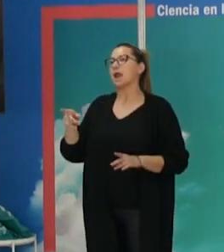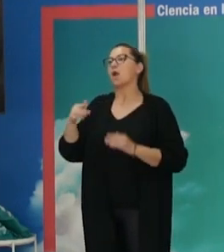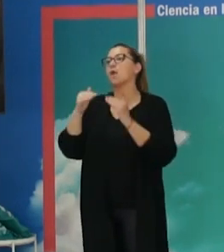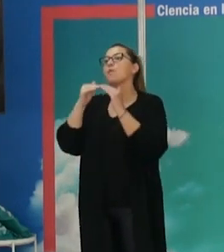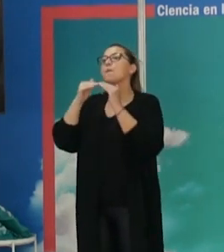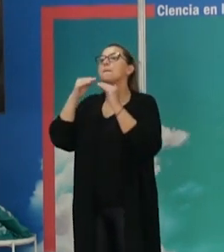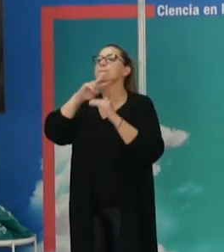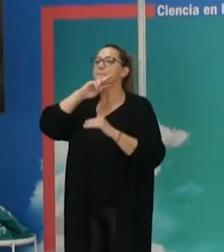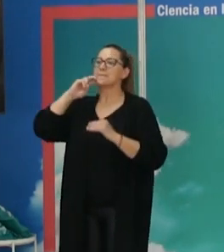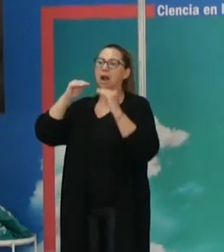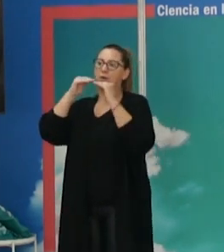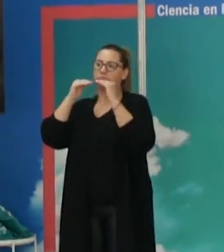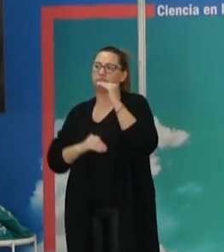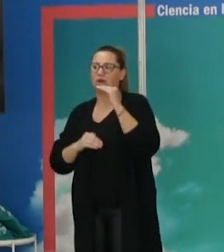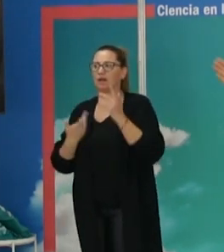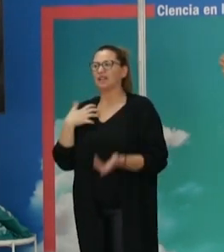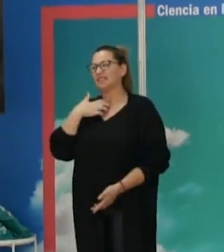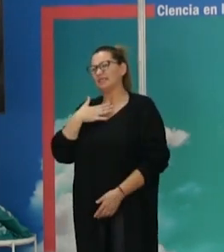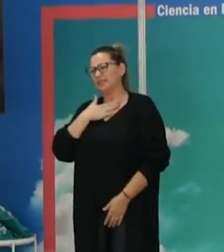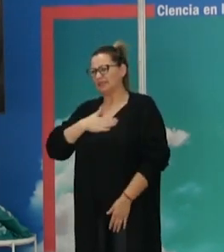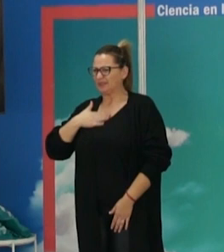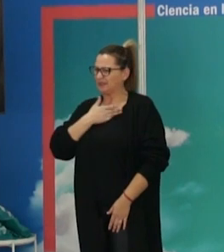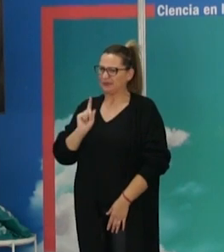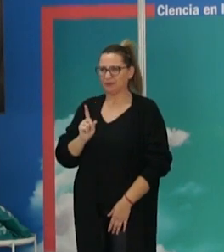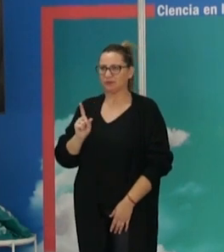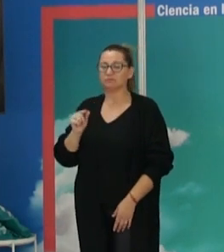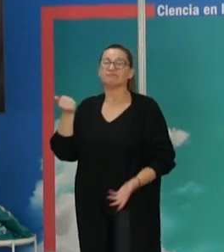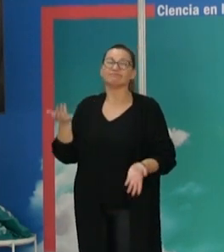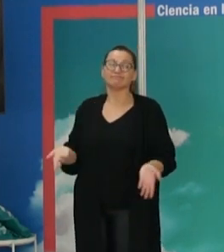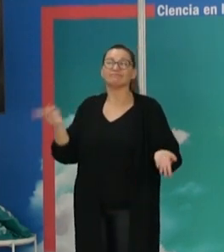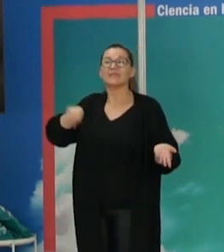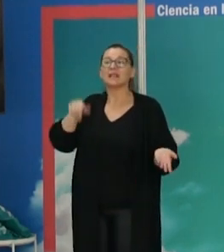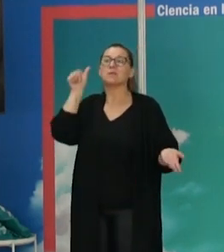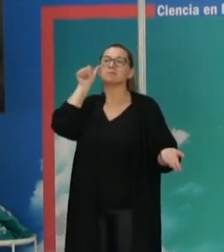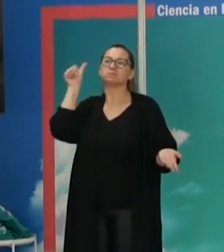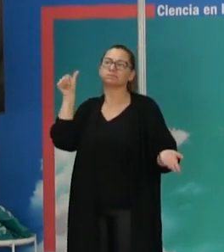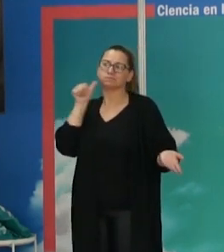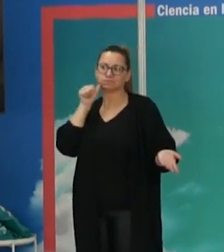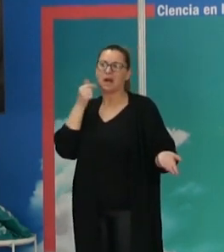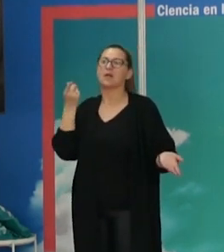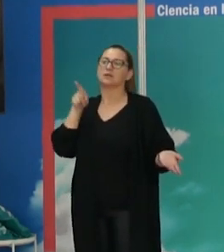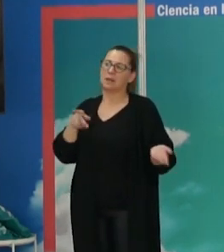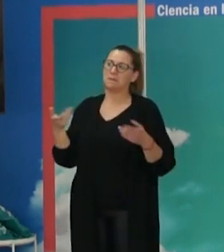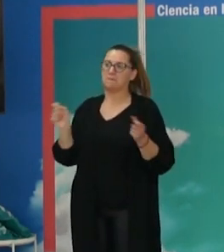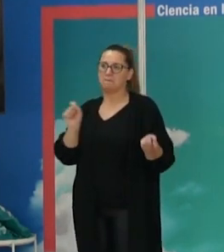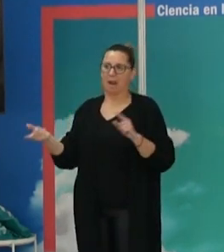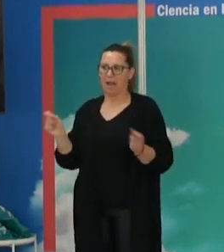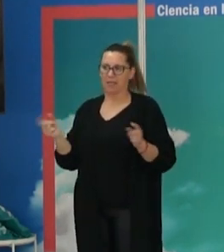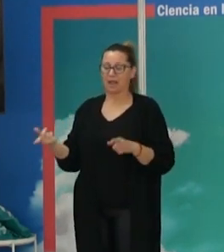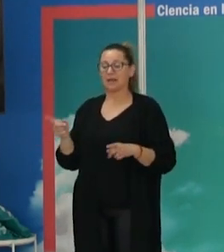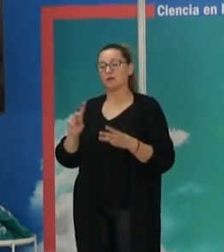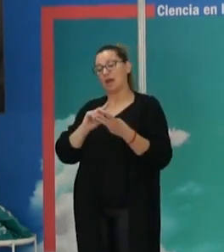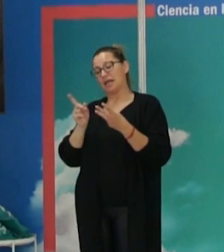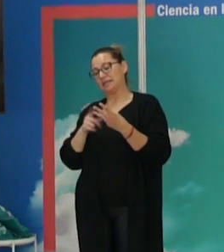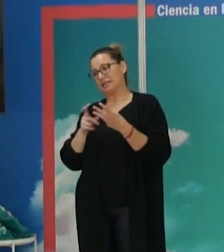tiene un disvalor porque te genera mucha incomodidad. Y el embarazo para algunas personas podría ser algo por el estilo. Y